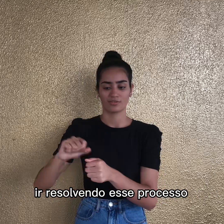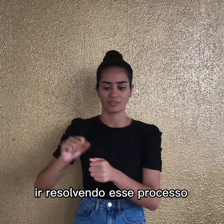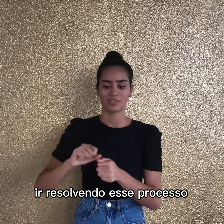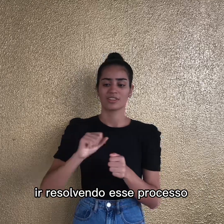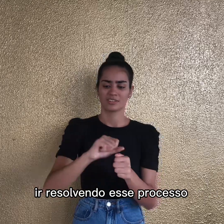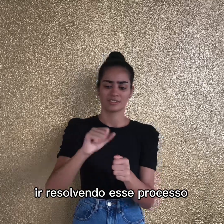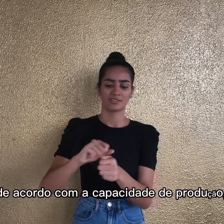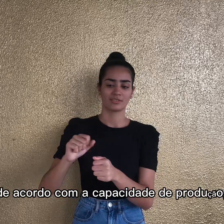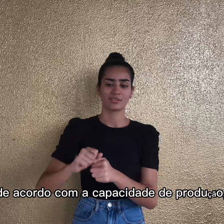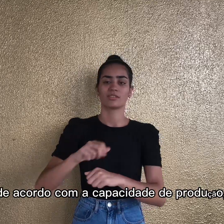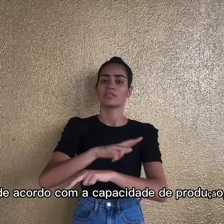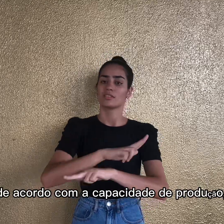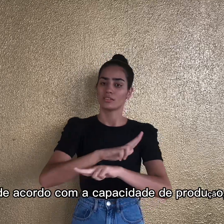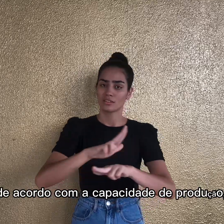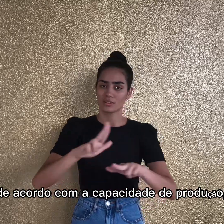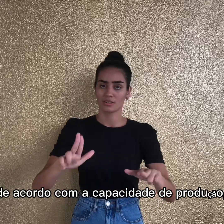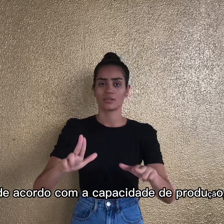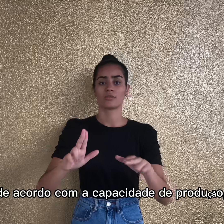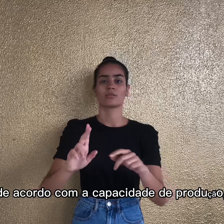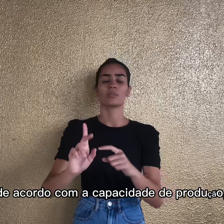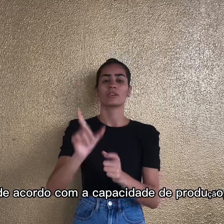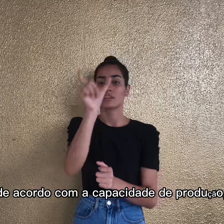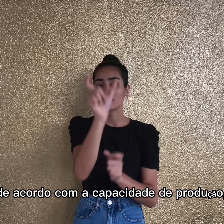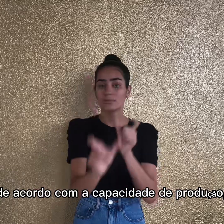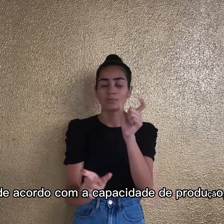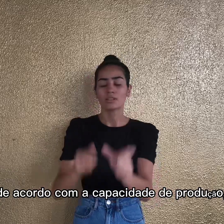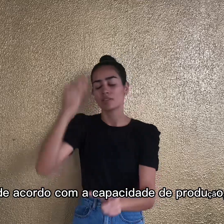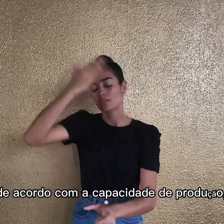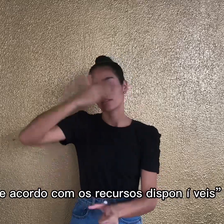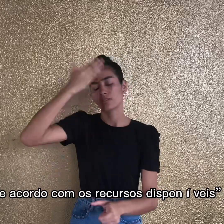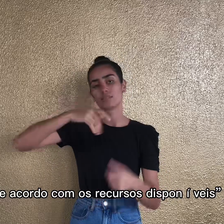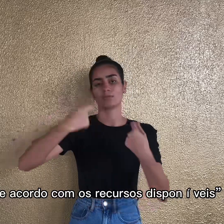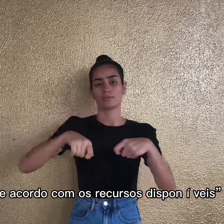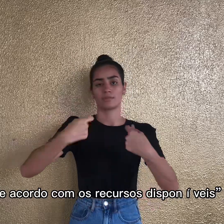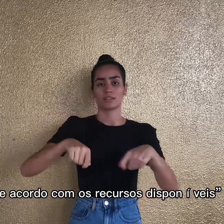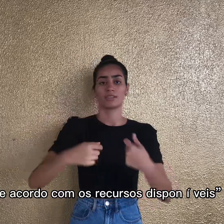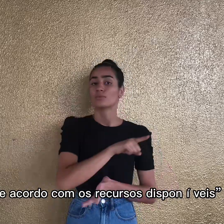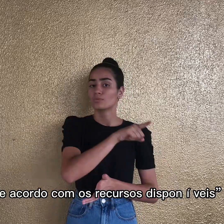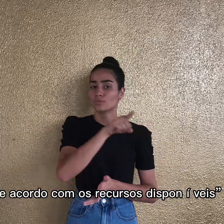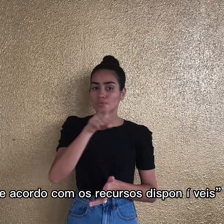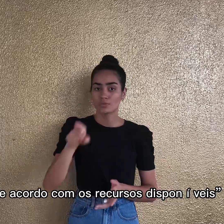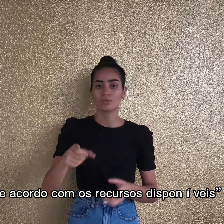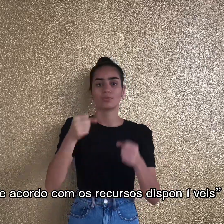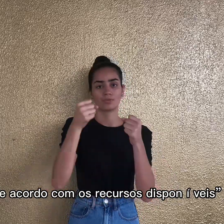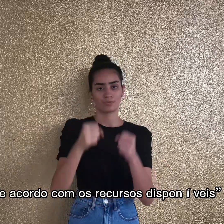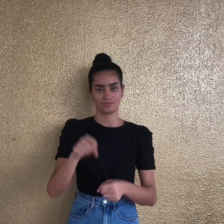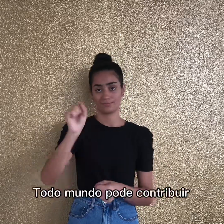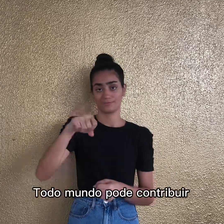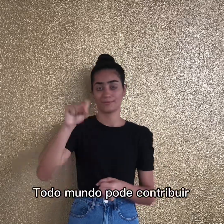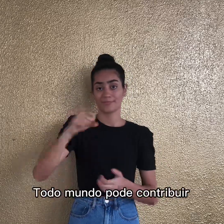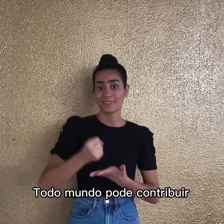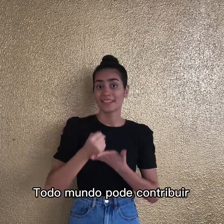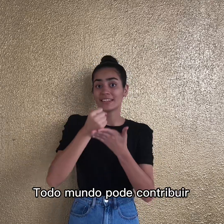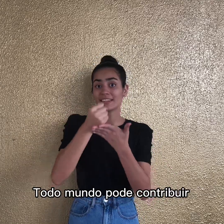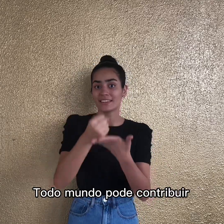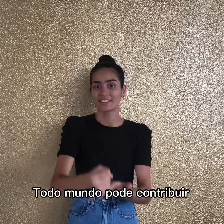esses processos de acordo com a capacidade de produção, de acordo com os recursos disponíveis. Todo mundo pode contribuir